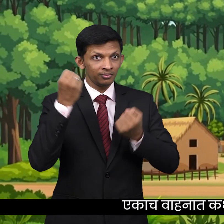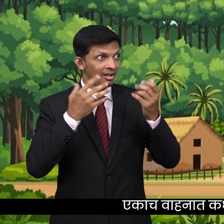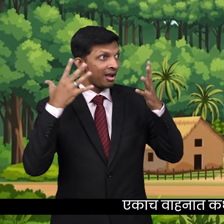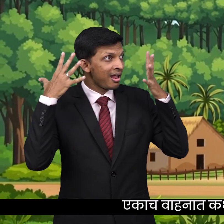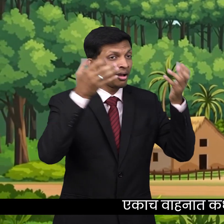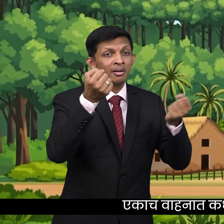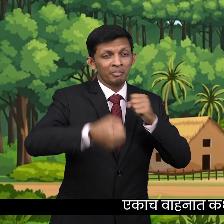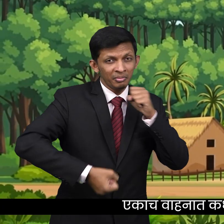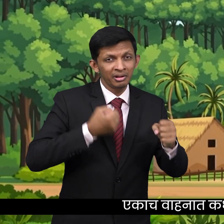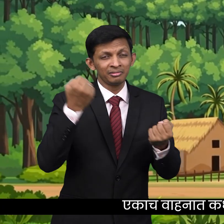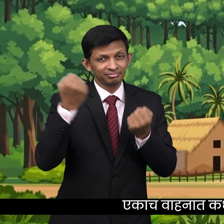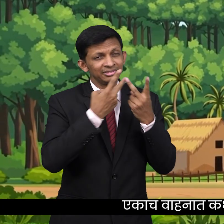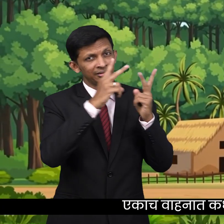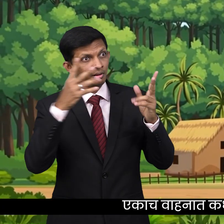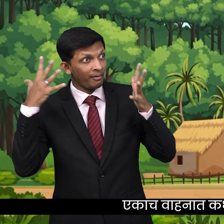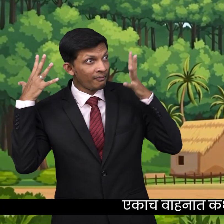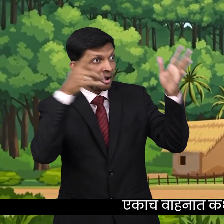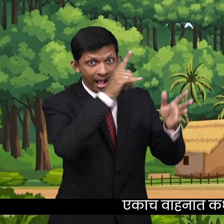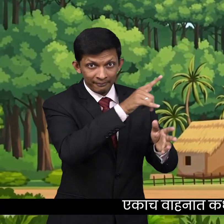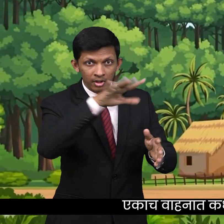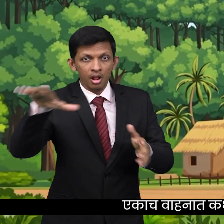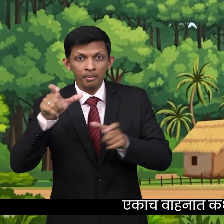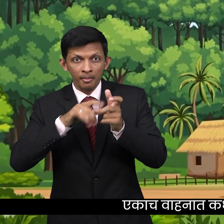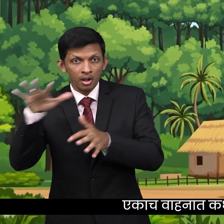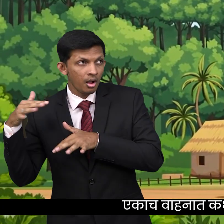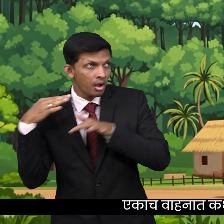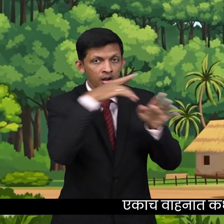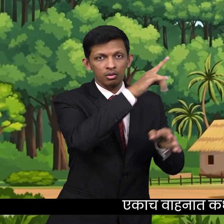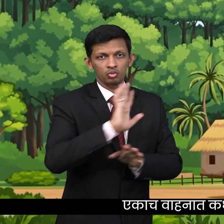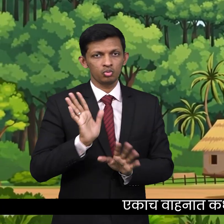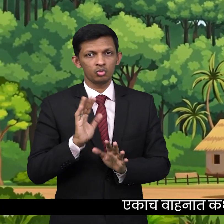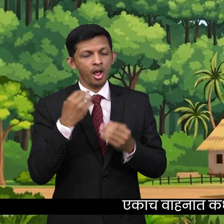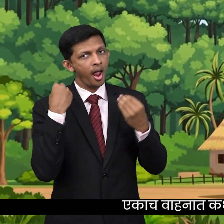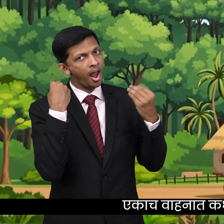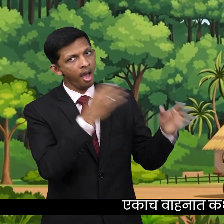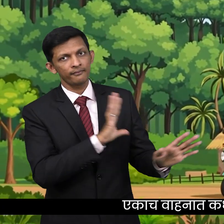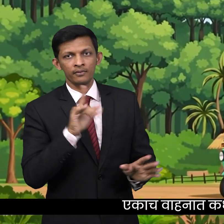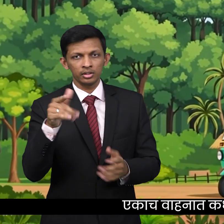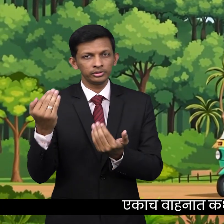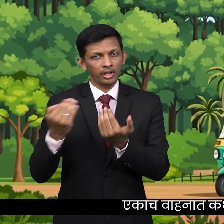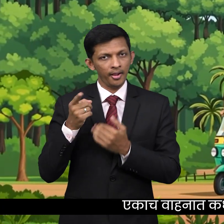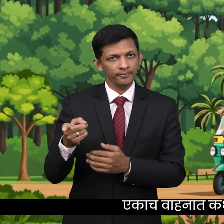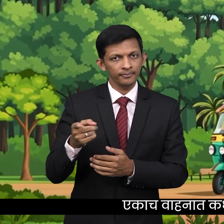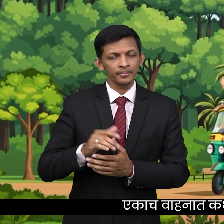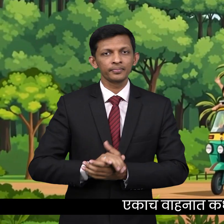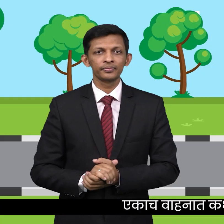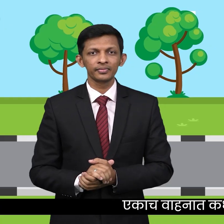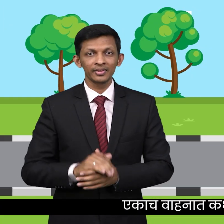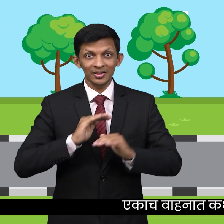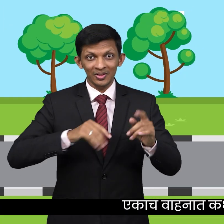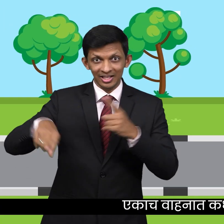एकाच वाहनात कधीही जास्त लोकांची गर्दी करू नये.